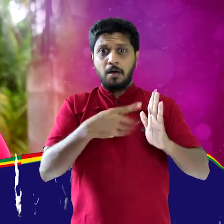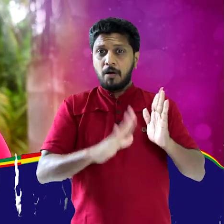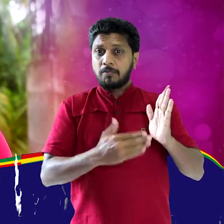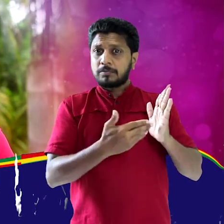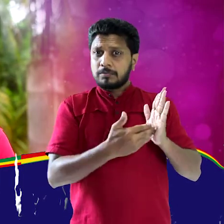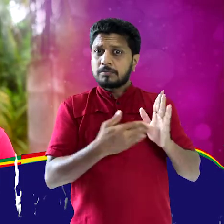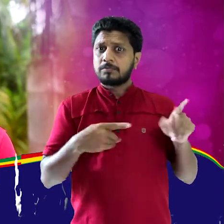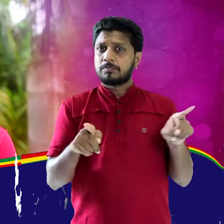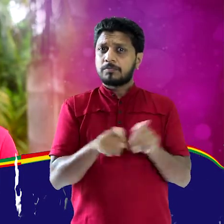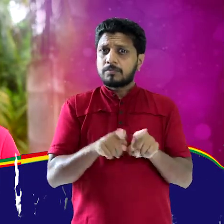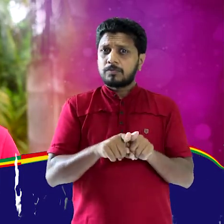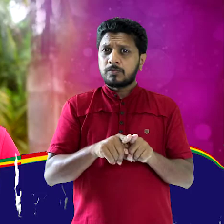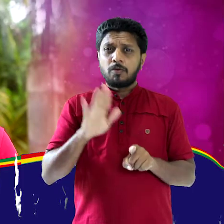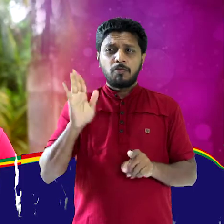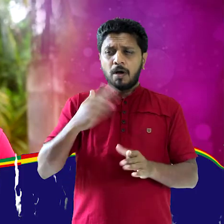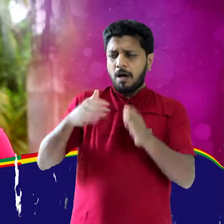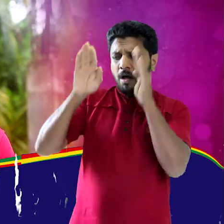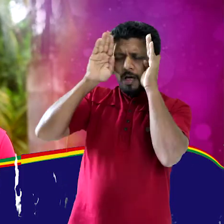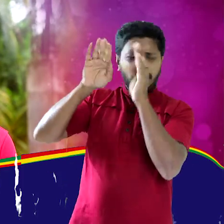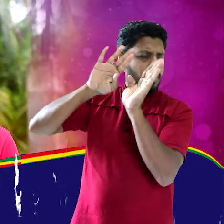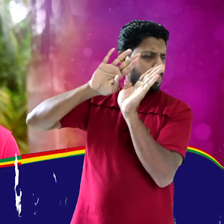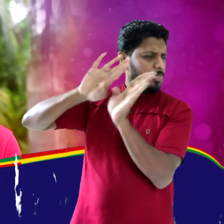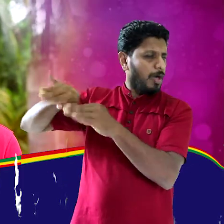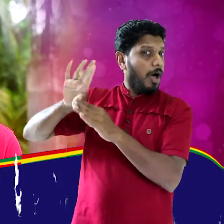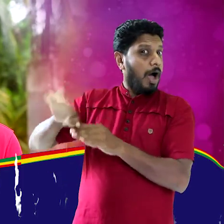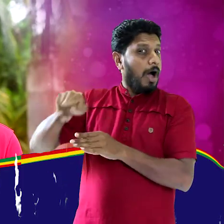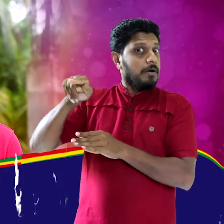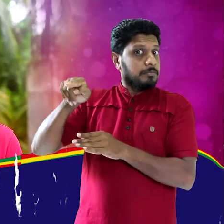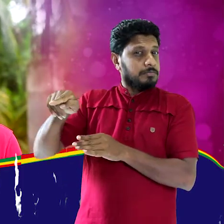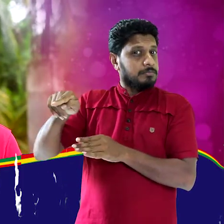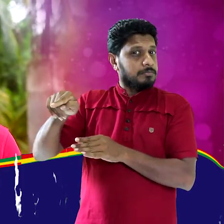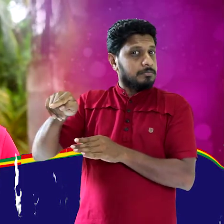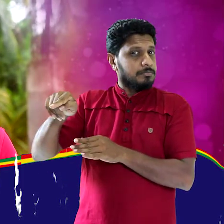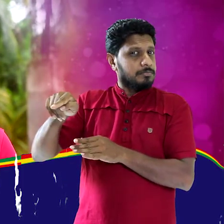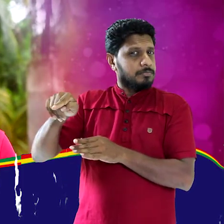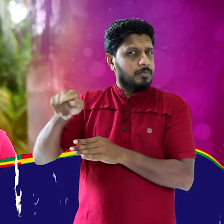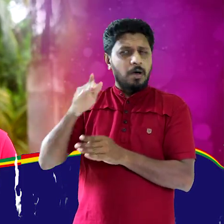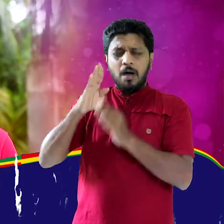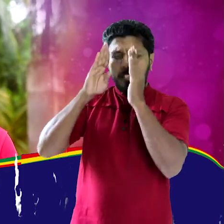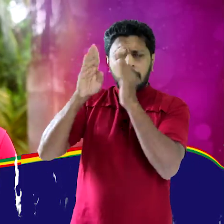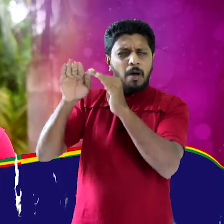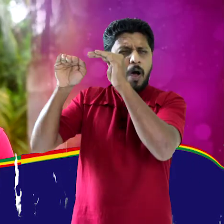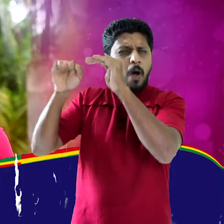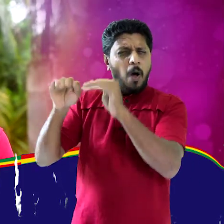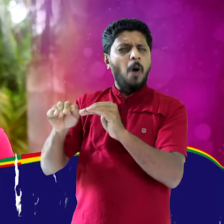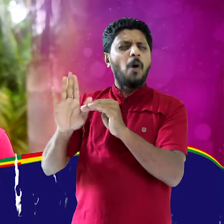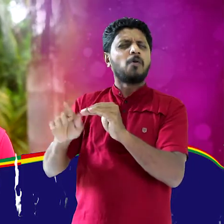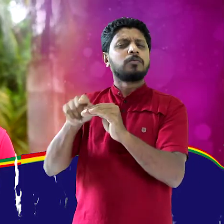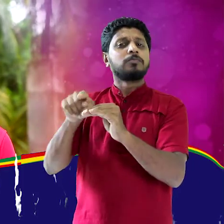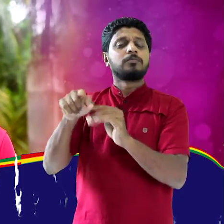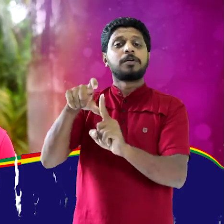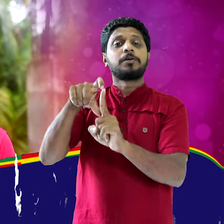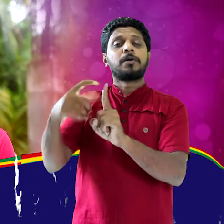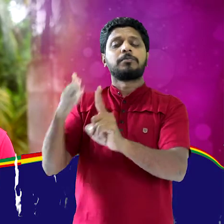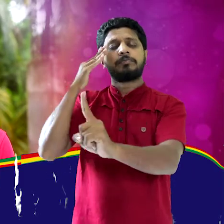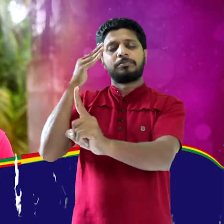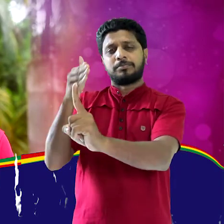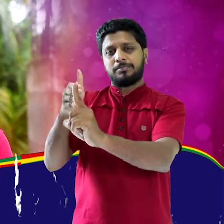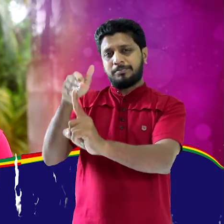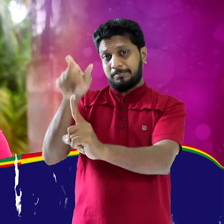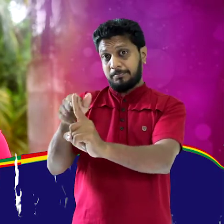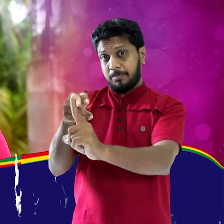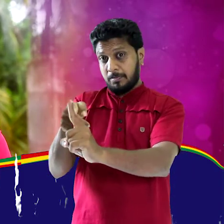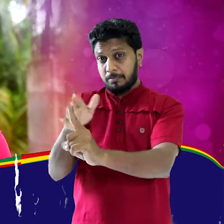විශේෂයෙන්ම අවධානය යොමු නොකරපු ශ්‍රේෂ්ඨයක් තමයි අවධානය අඩුවෙන් යොමු වෙච්ච ශ්‍රේෂ්ඨයක් තමයි ආබාධිත